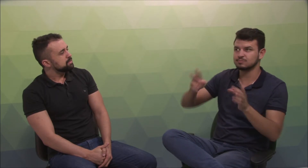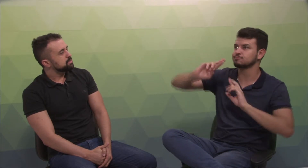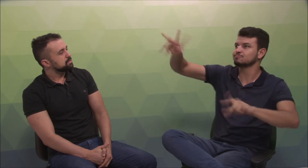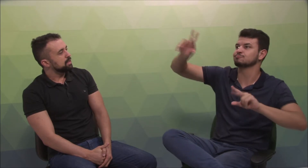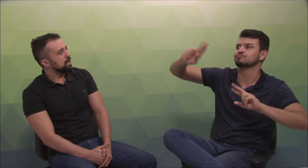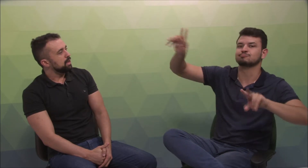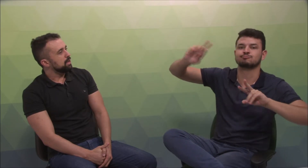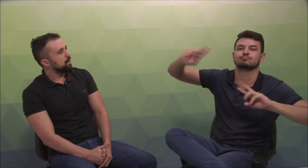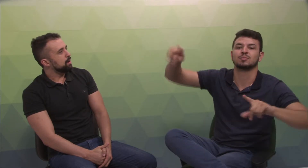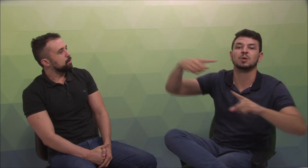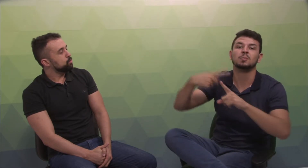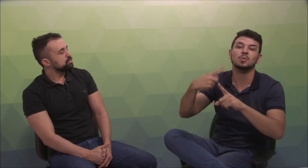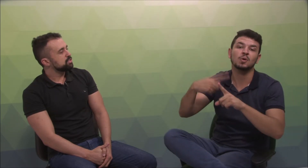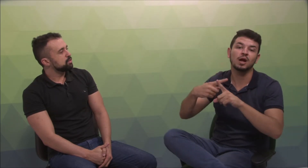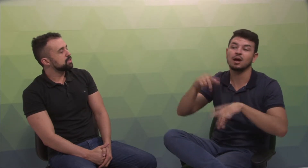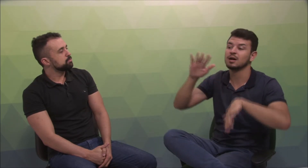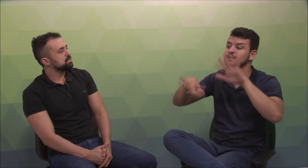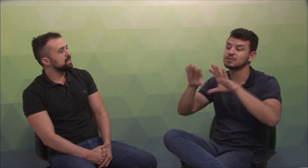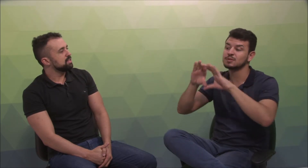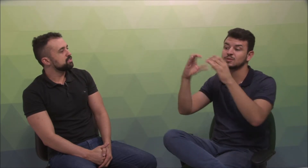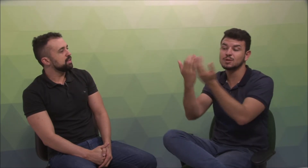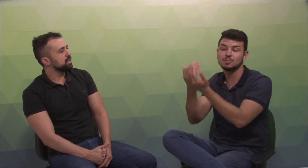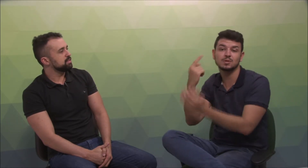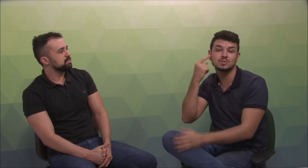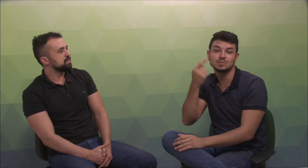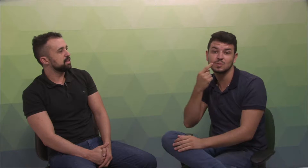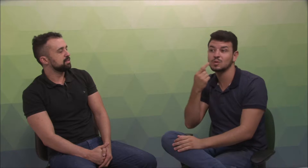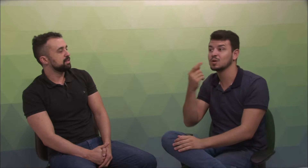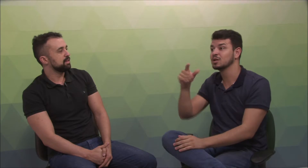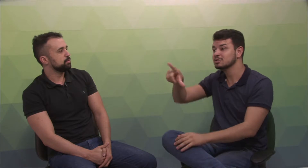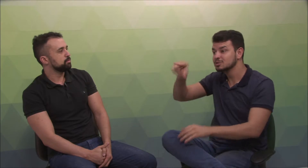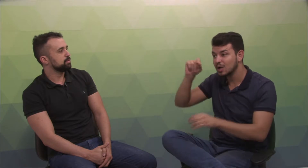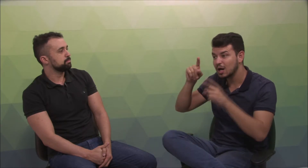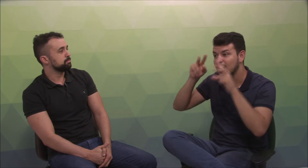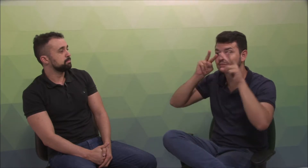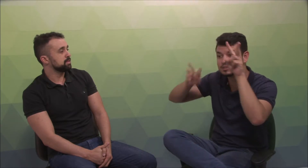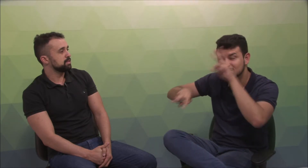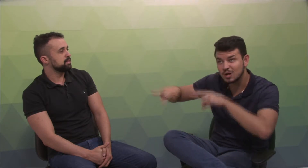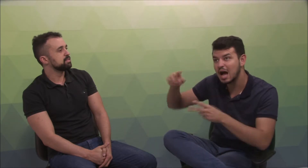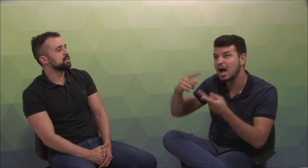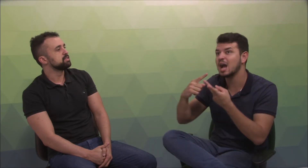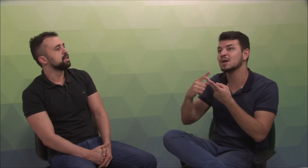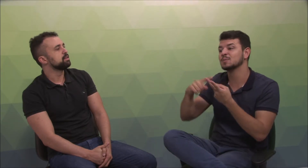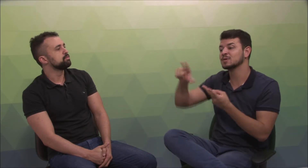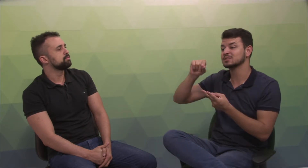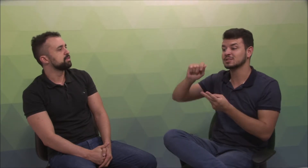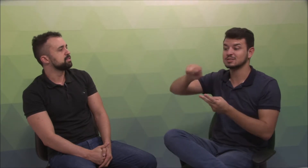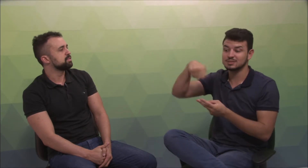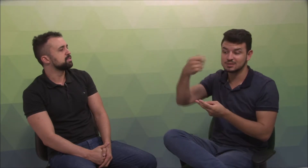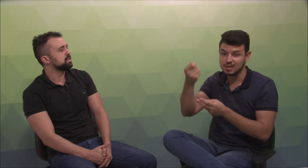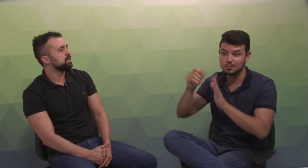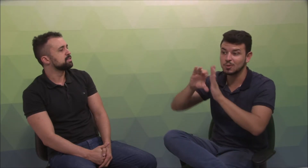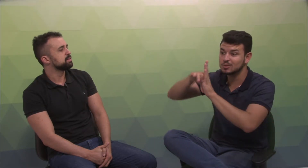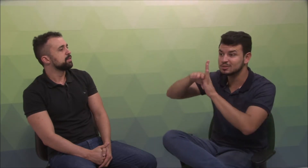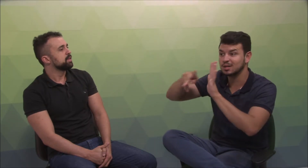Mas hoje nós temos sinais diferentes da língua brasileira de sinais e da língua francesa de sinais,